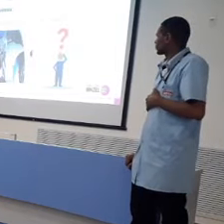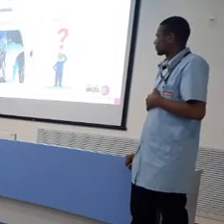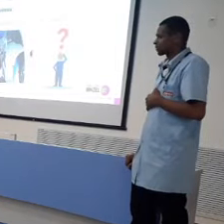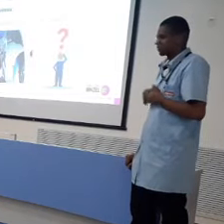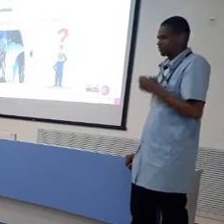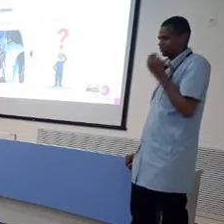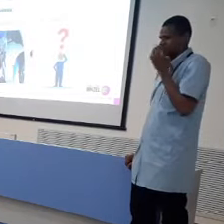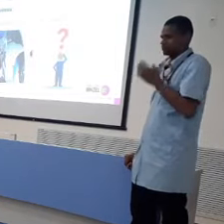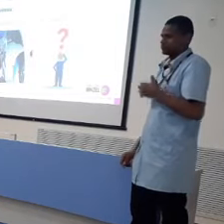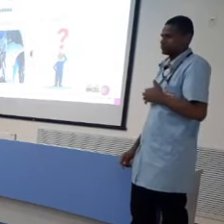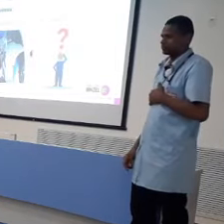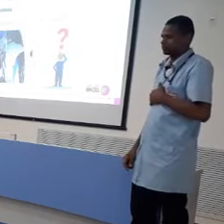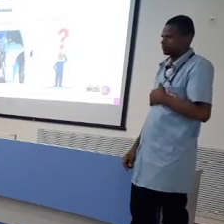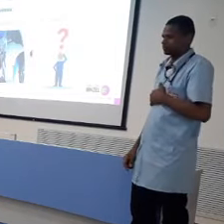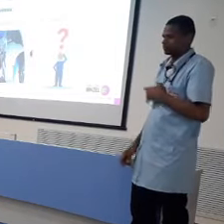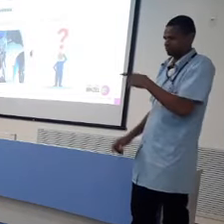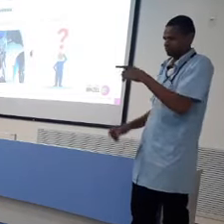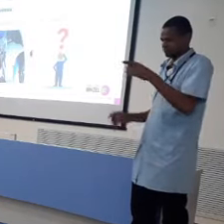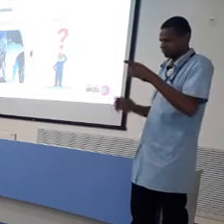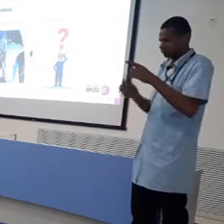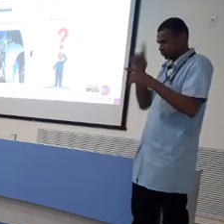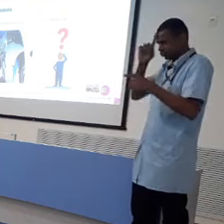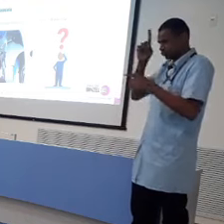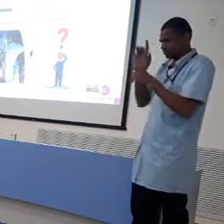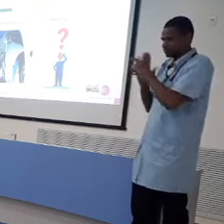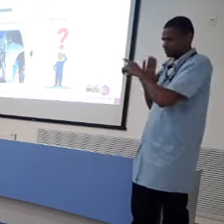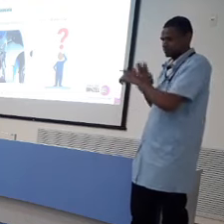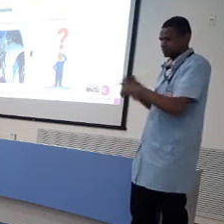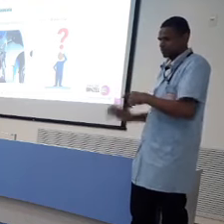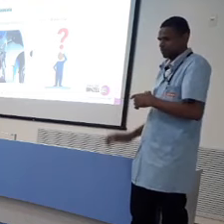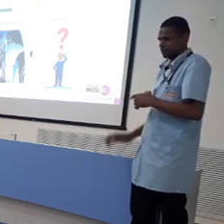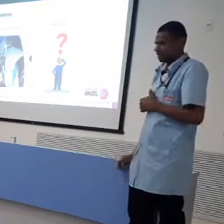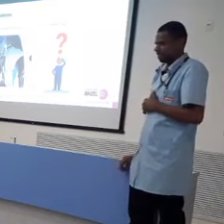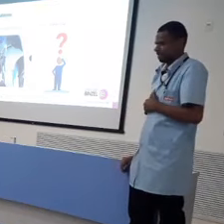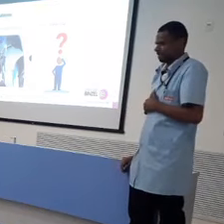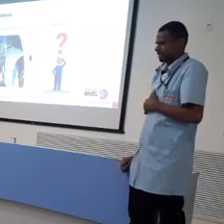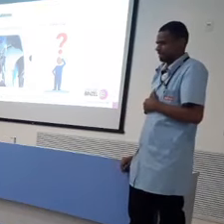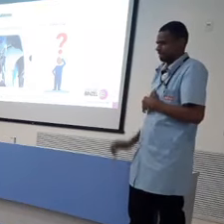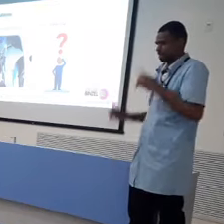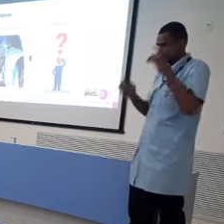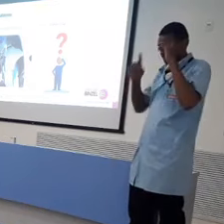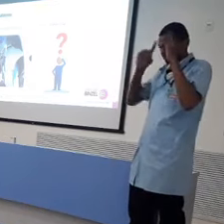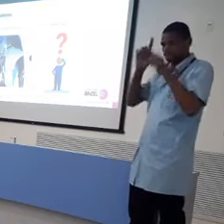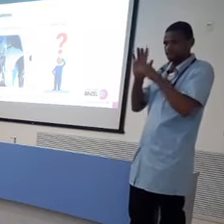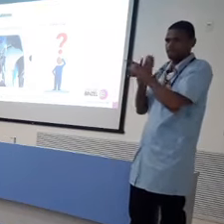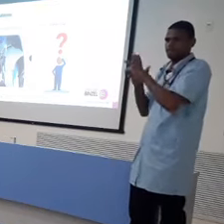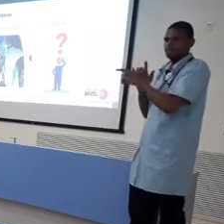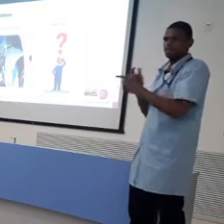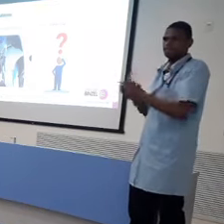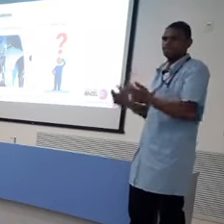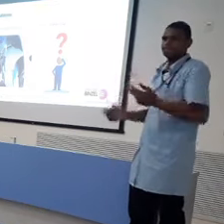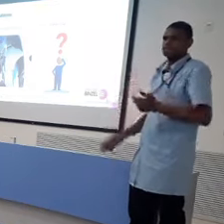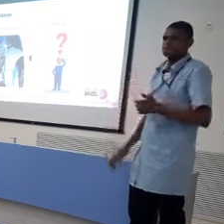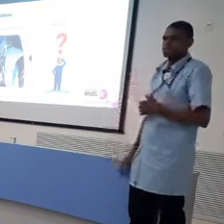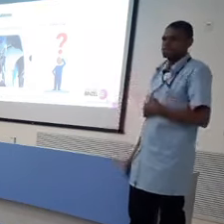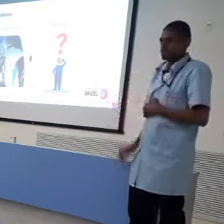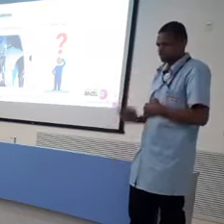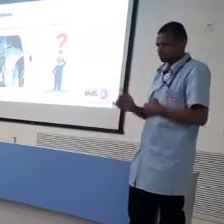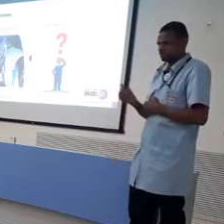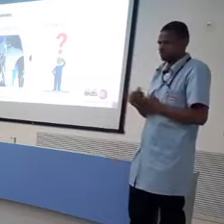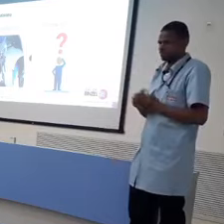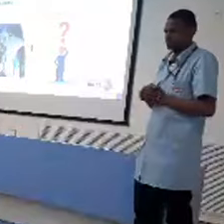Bom, pessoal, abre espaço para perguntas. Se alguém tiver alguma pergunta, quiser fazer alguma pergunta, alguma dúvida, alguma coisa, essa é a hora certa.